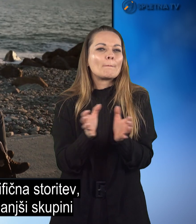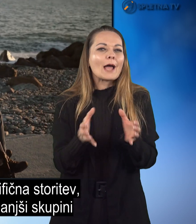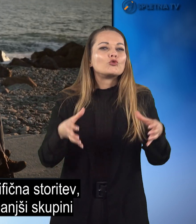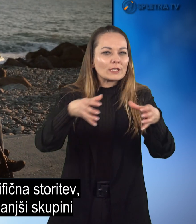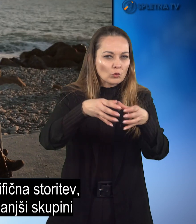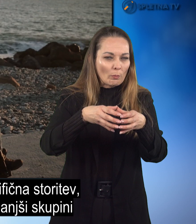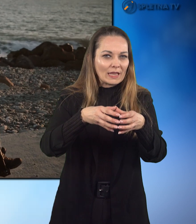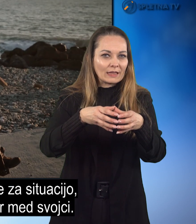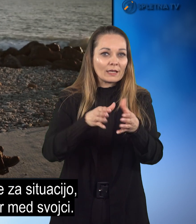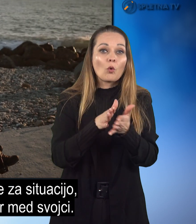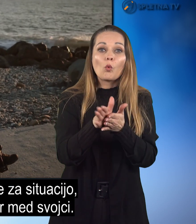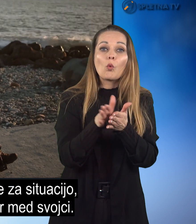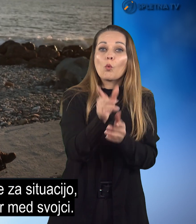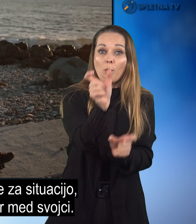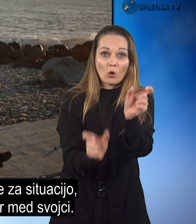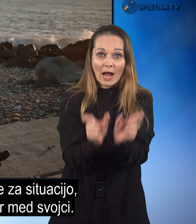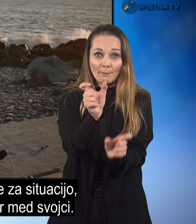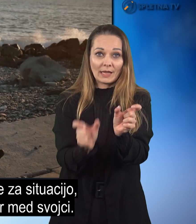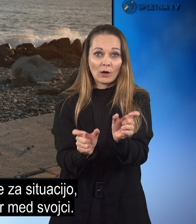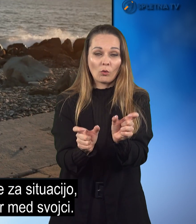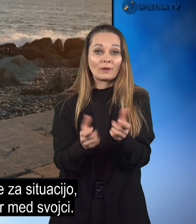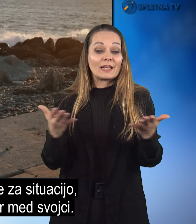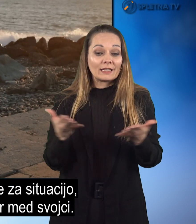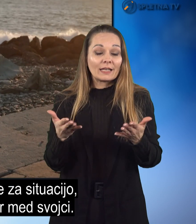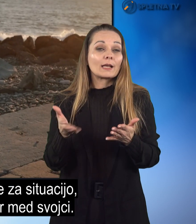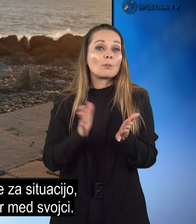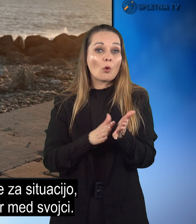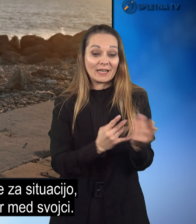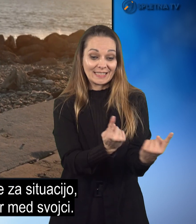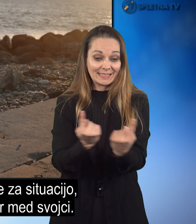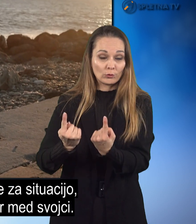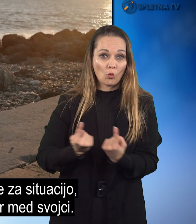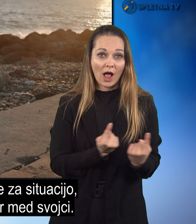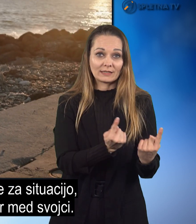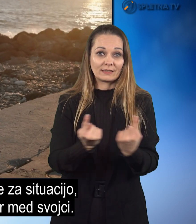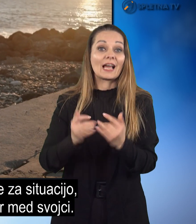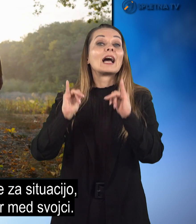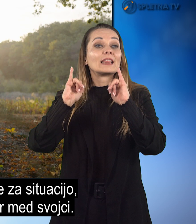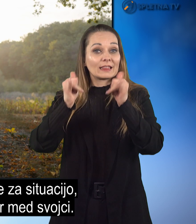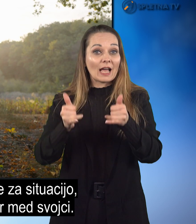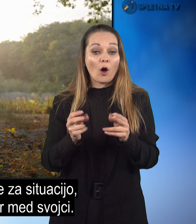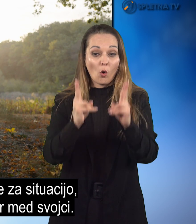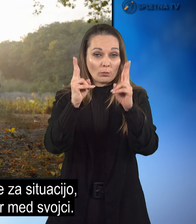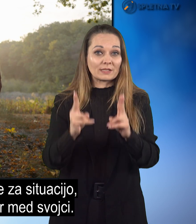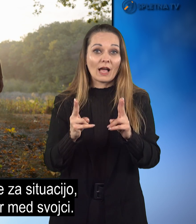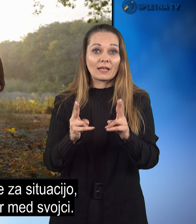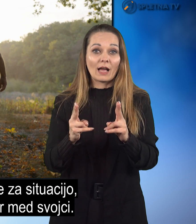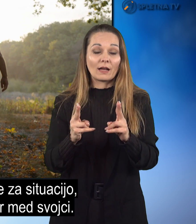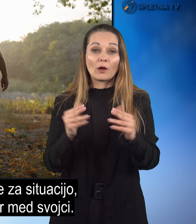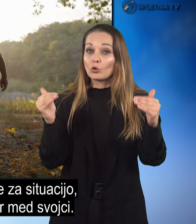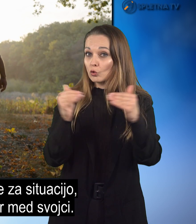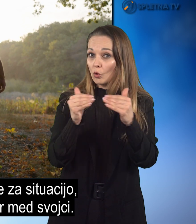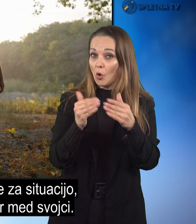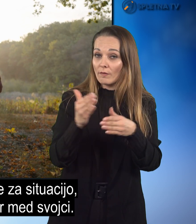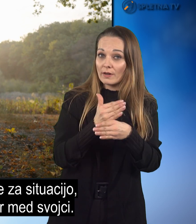neki manjši skupini pravzaprav uporabnikov, kjer gre za situacijo, da obstaja